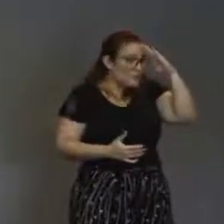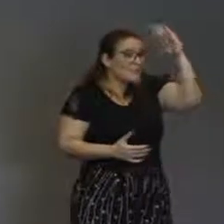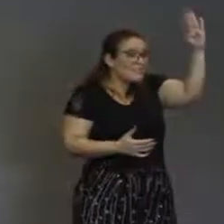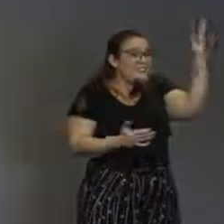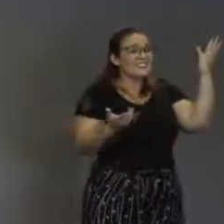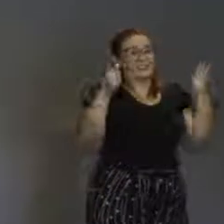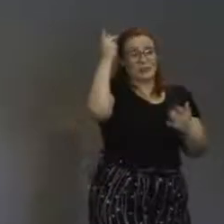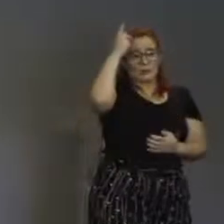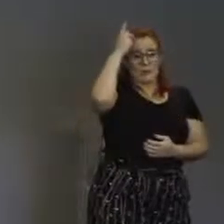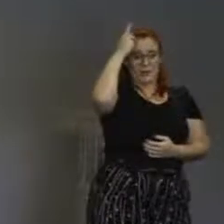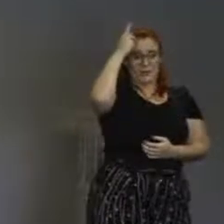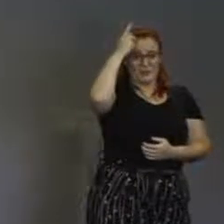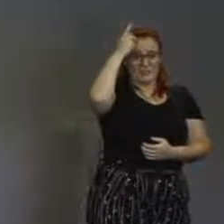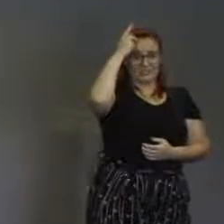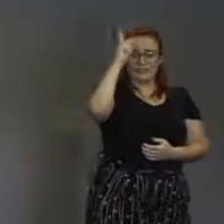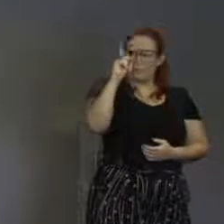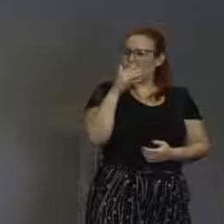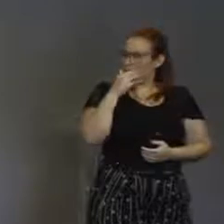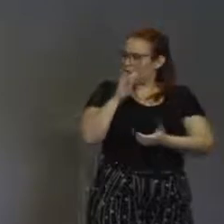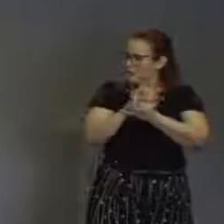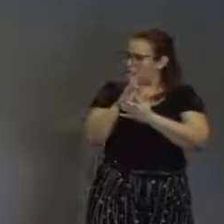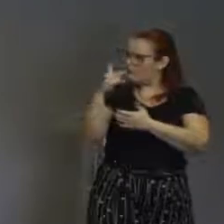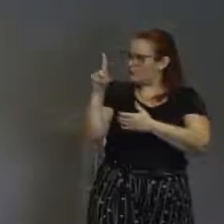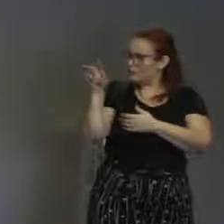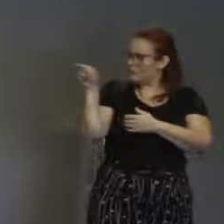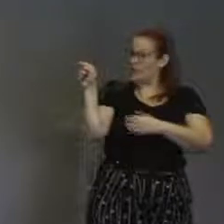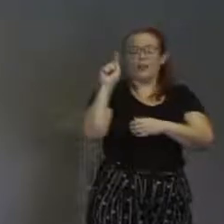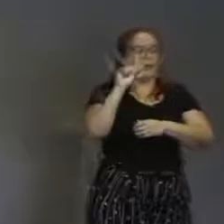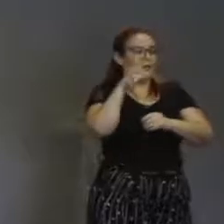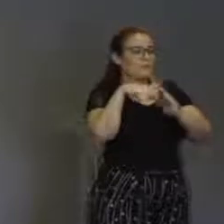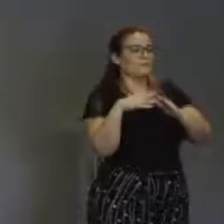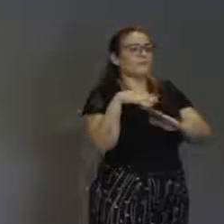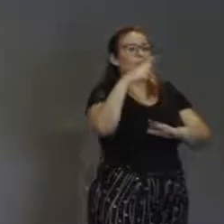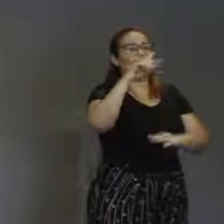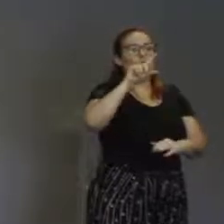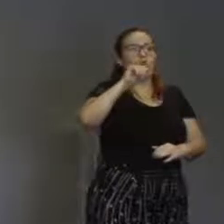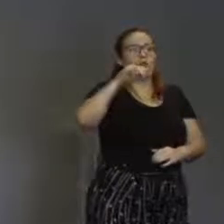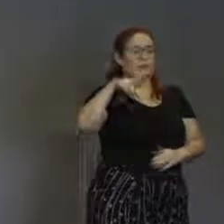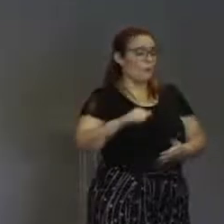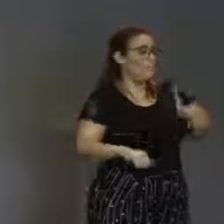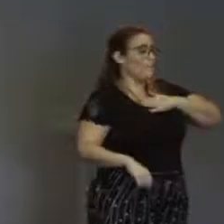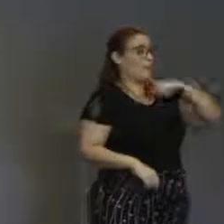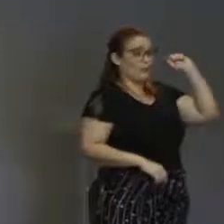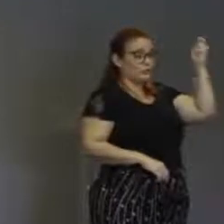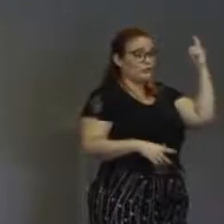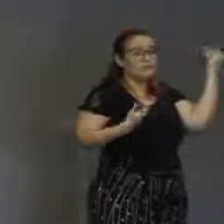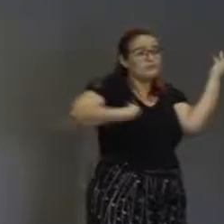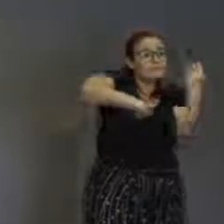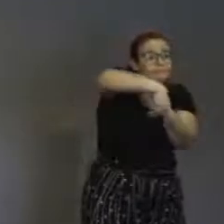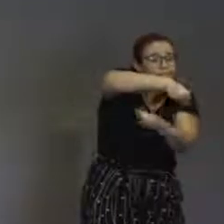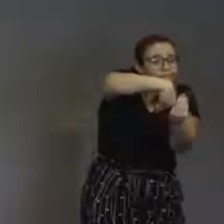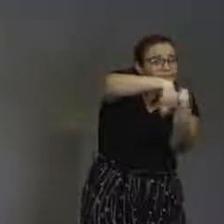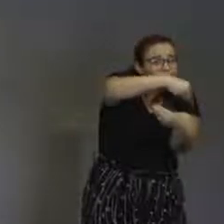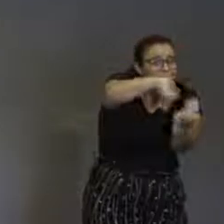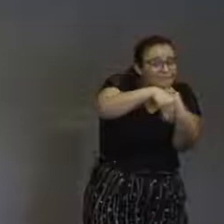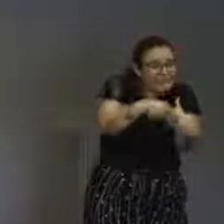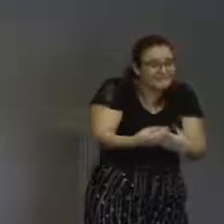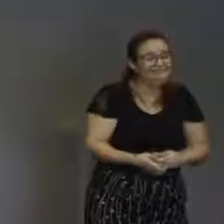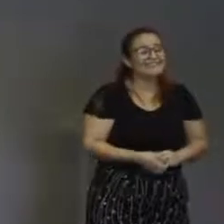de tantas coisas, enfim, seu marido acho que é estrangeiro, né? O meu é argentino, ou seja, a gente tem um pouco de tudo aqui nessas nossas Nações